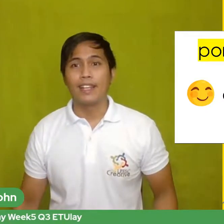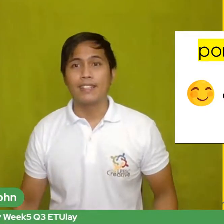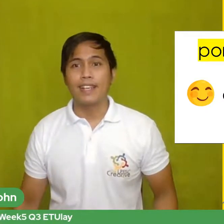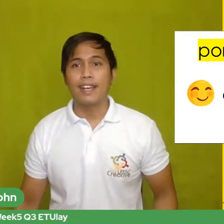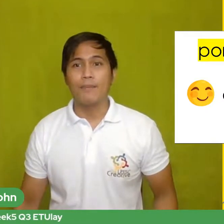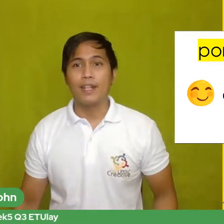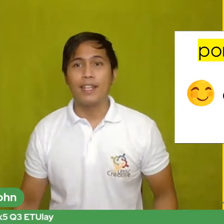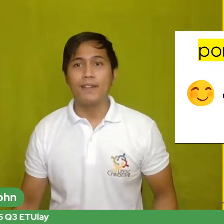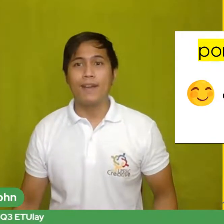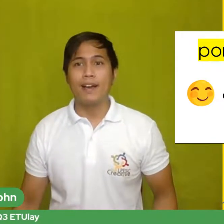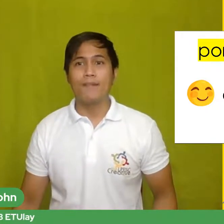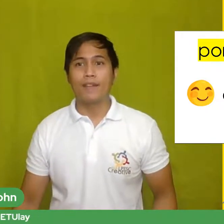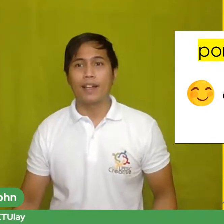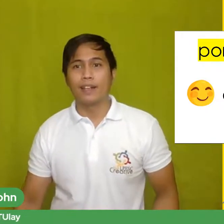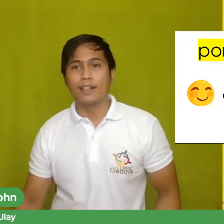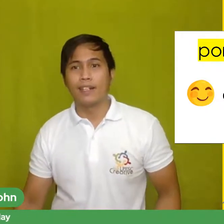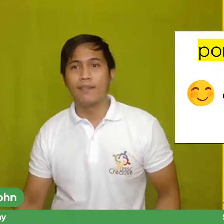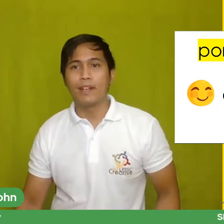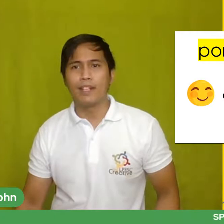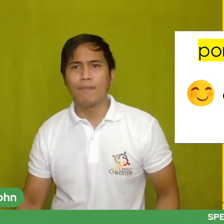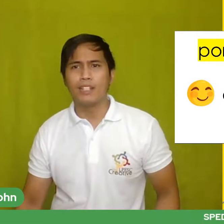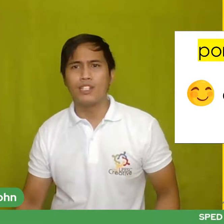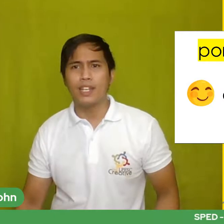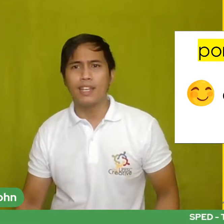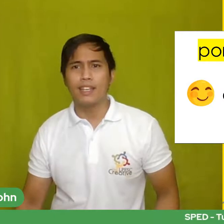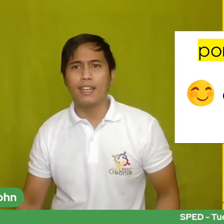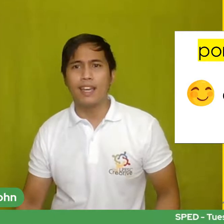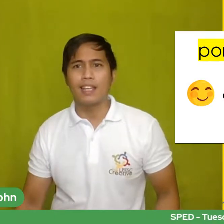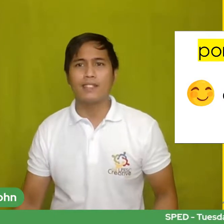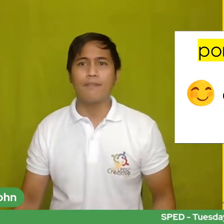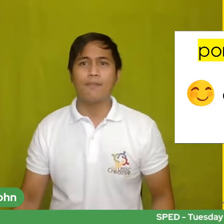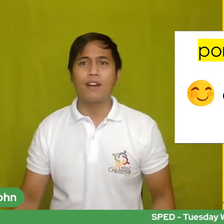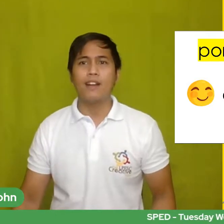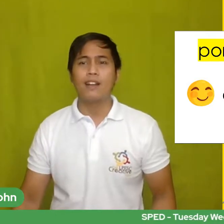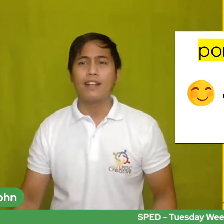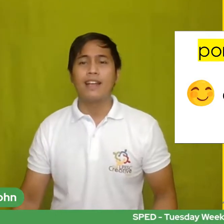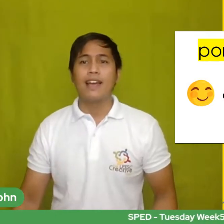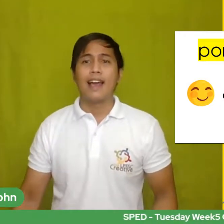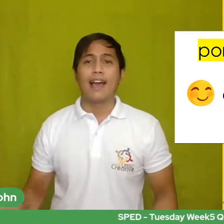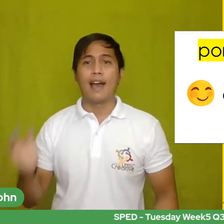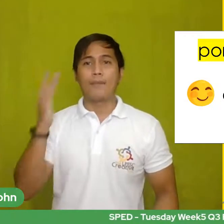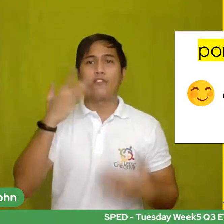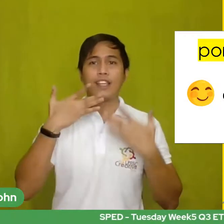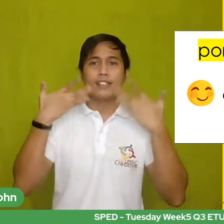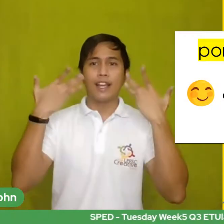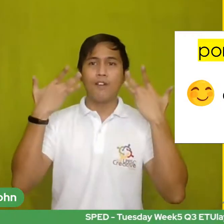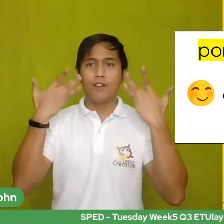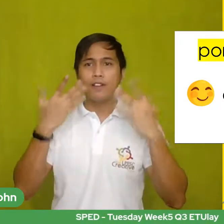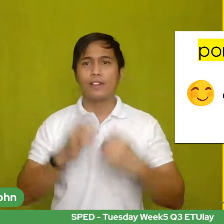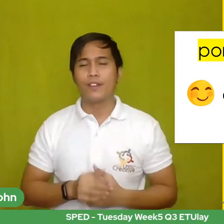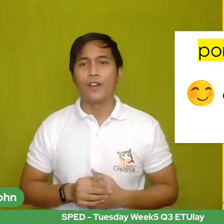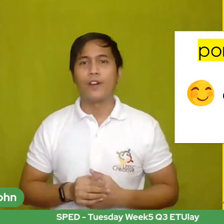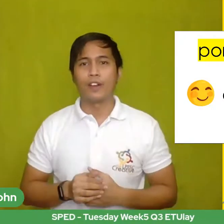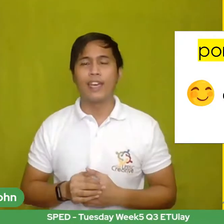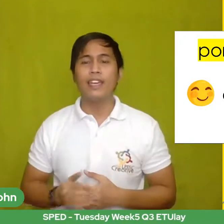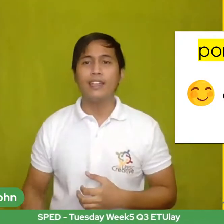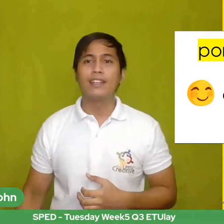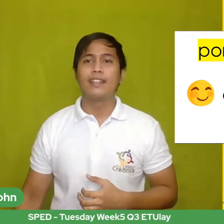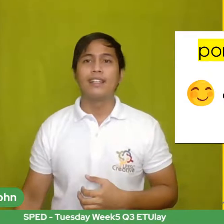Okay, sabi ni Ma'am, ni Machi Estembar, happy face daw. Okay.